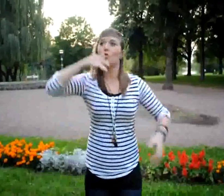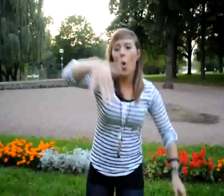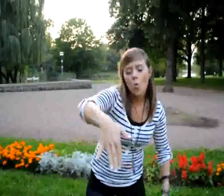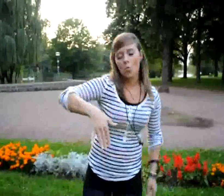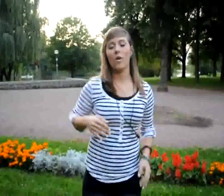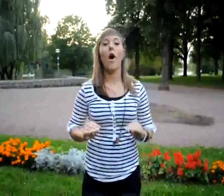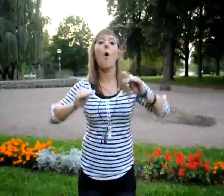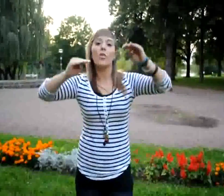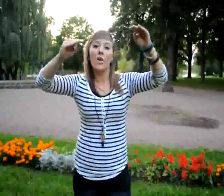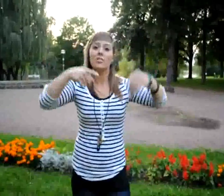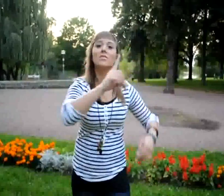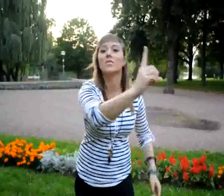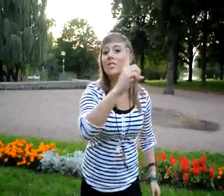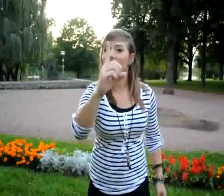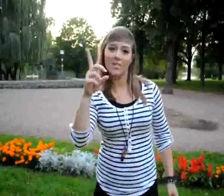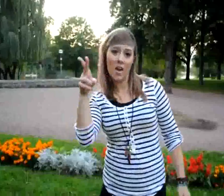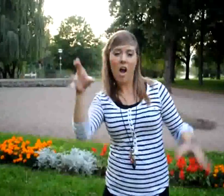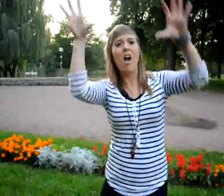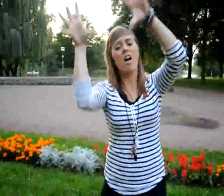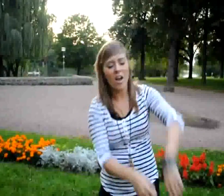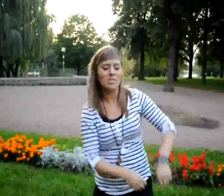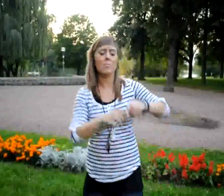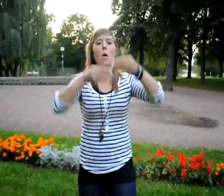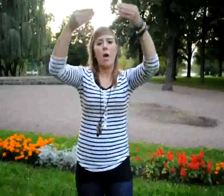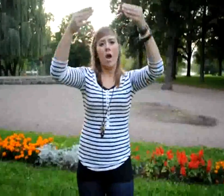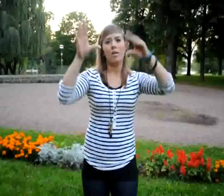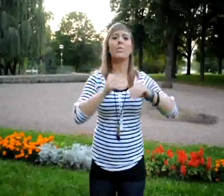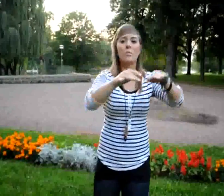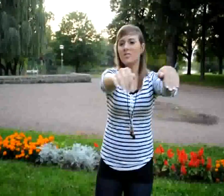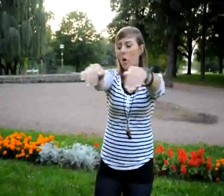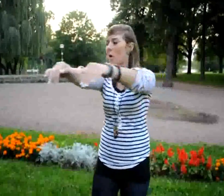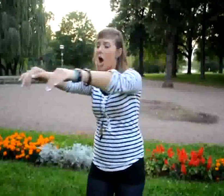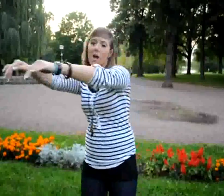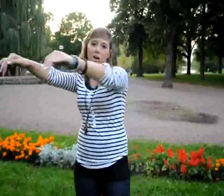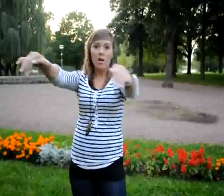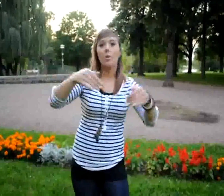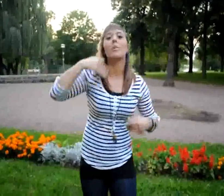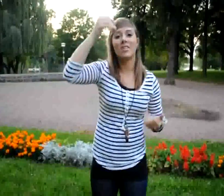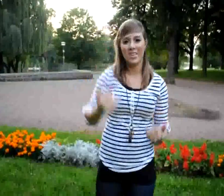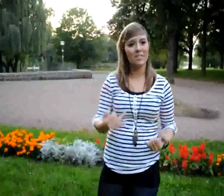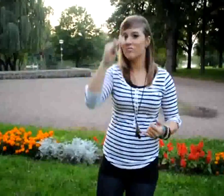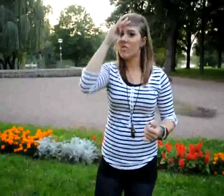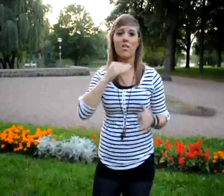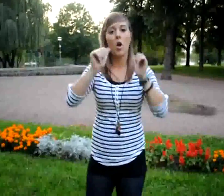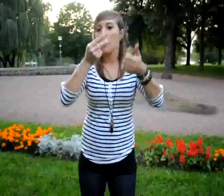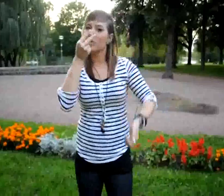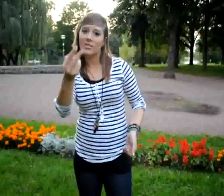yo. Aufgewachsen in der DDR, reißt die Mauern ein mit meinem Transformer. Bin ein Kind, was der Papa kommt, sie ist